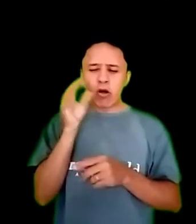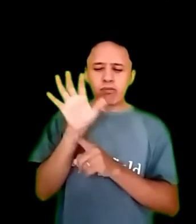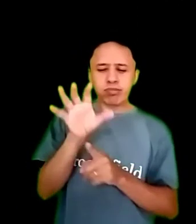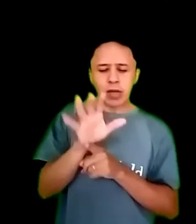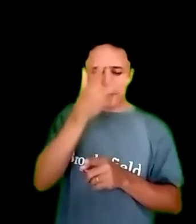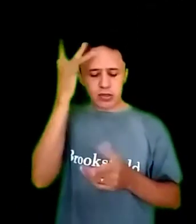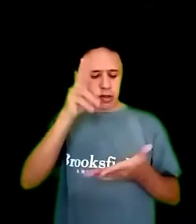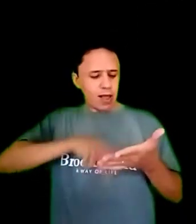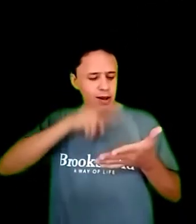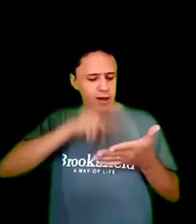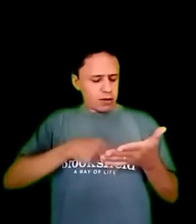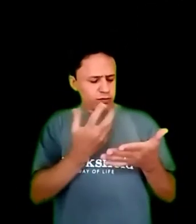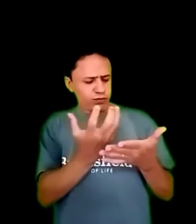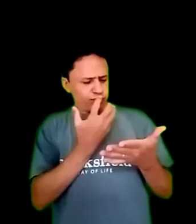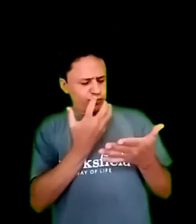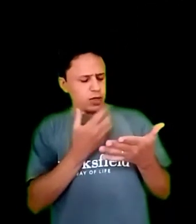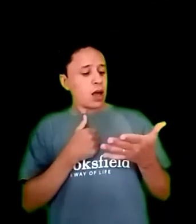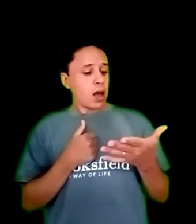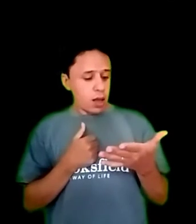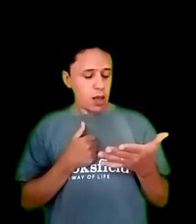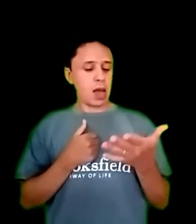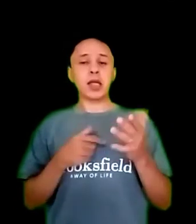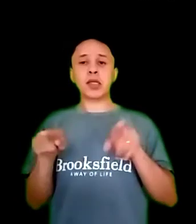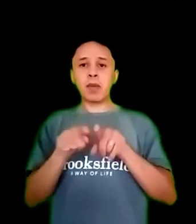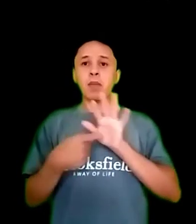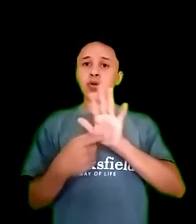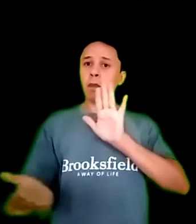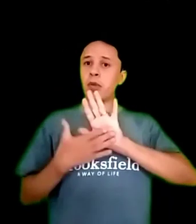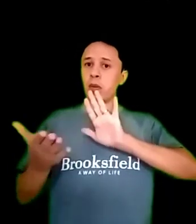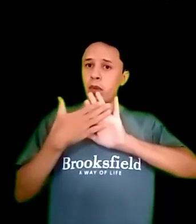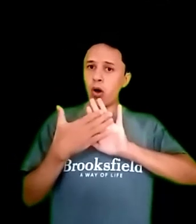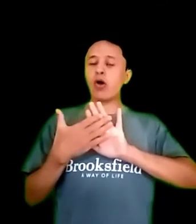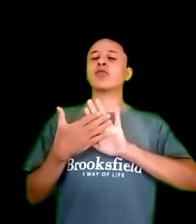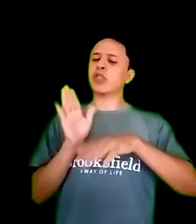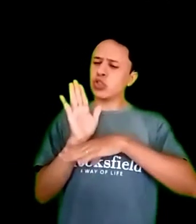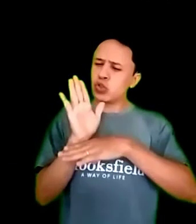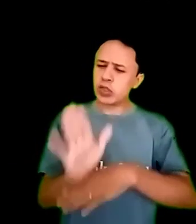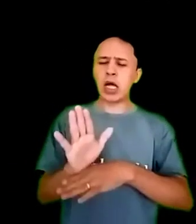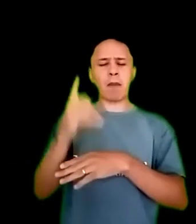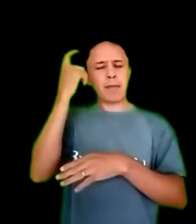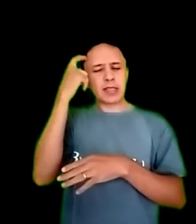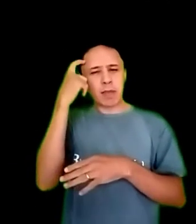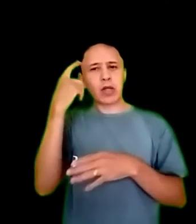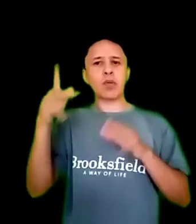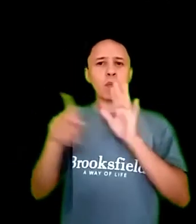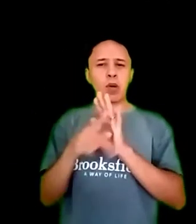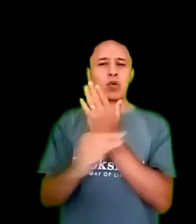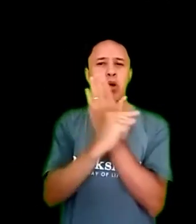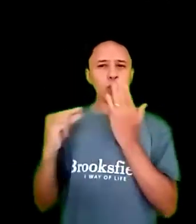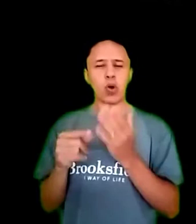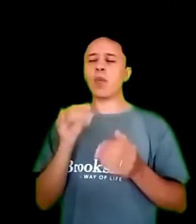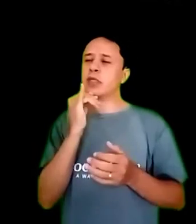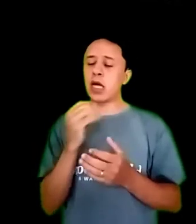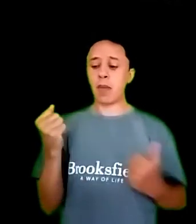leitor, mas também tentou apresentar propostas que pudessem favorecer o seu pensamento, aquilo que ele acredita,